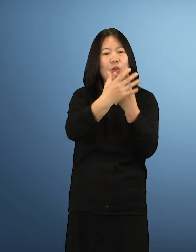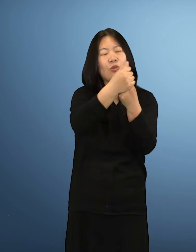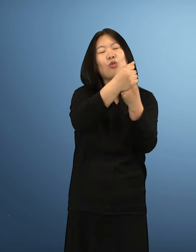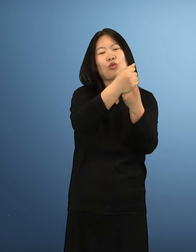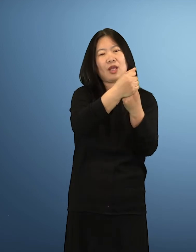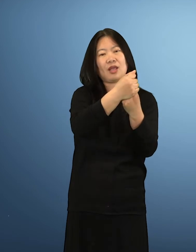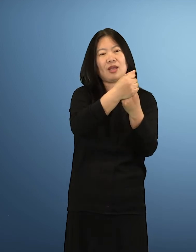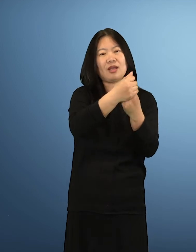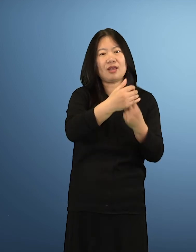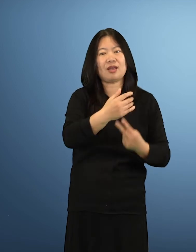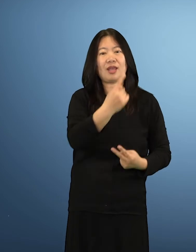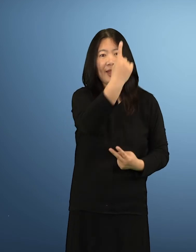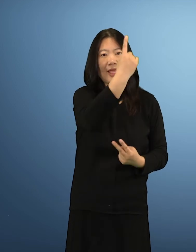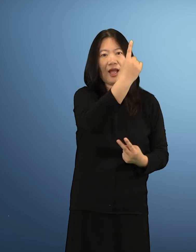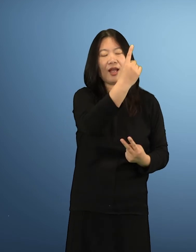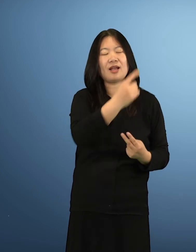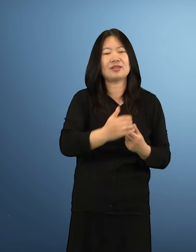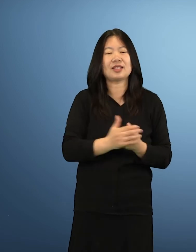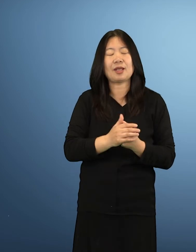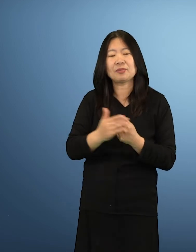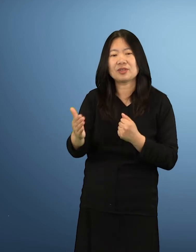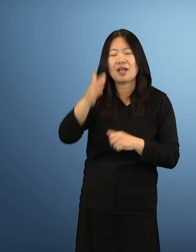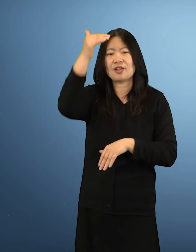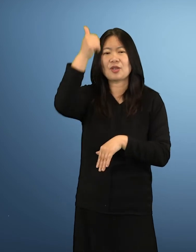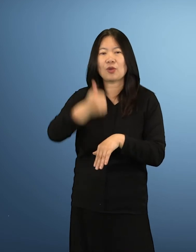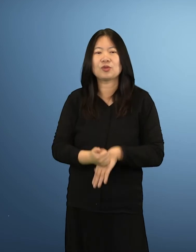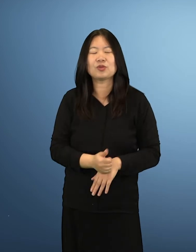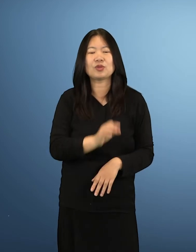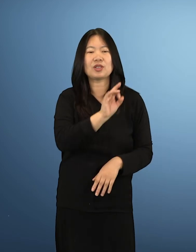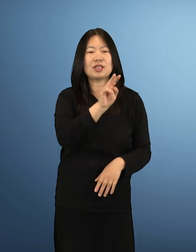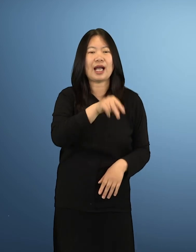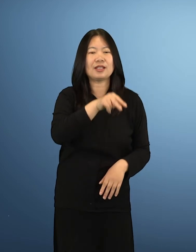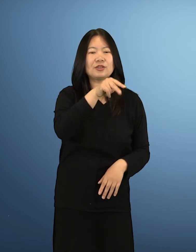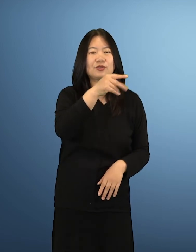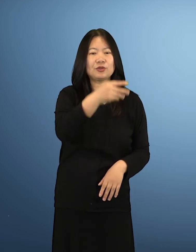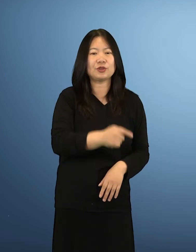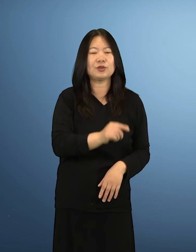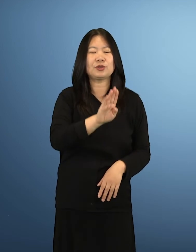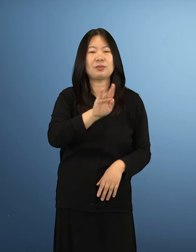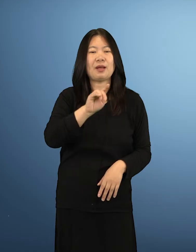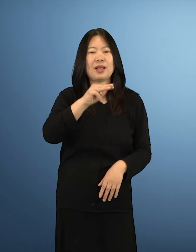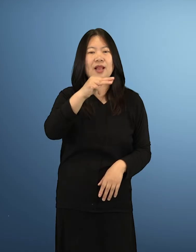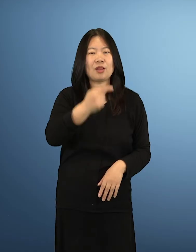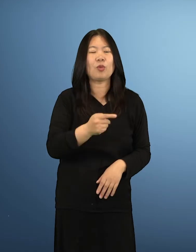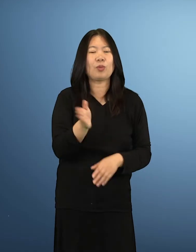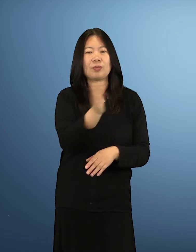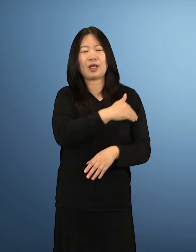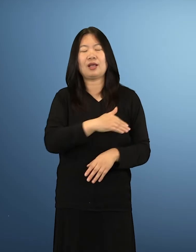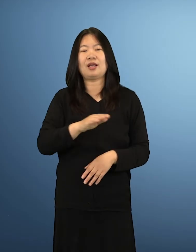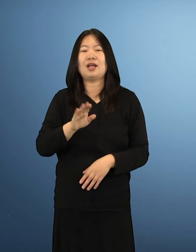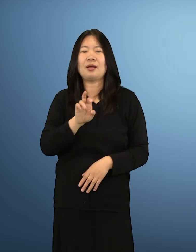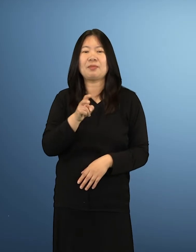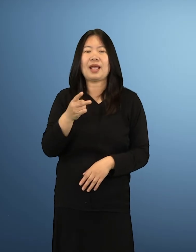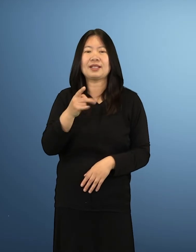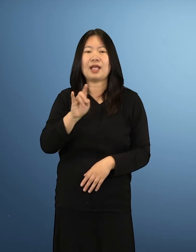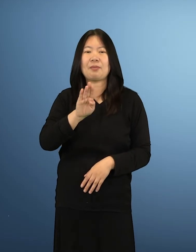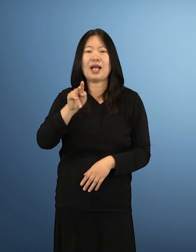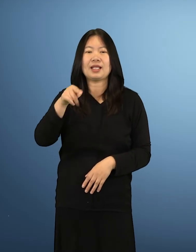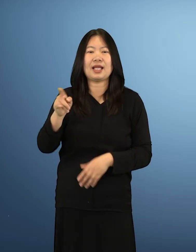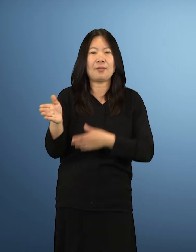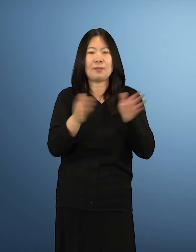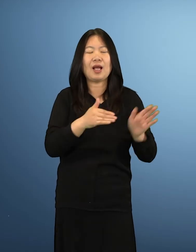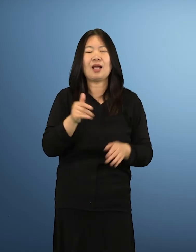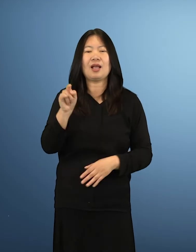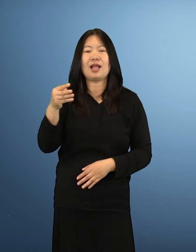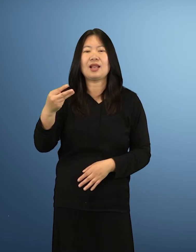봐요. 그래서 결국 아수르와 바벨론, 메데바사, 헬라,